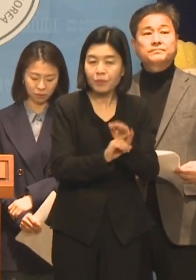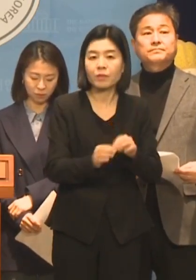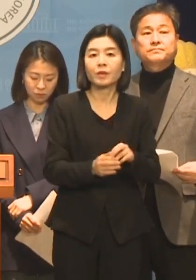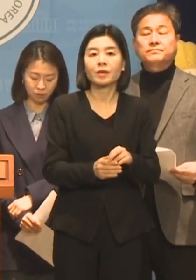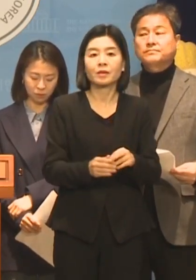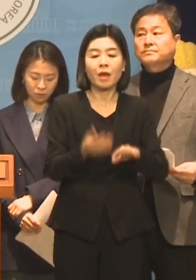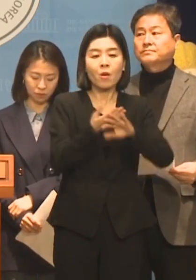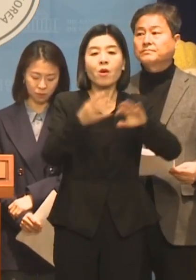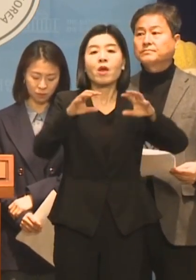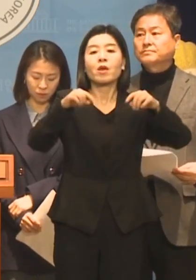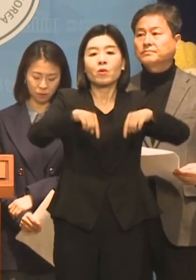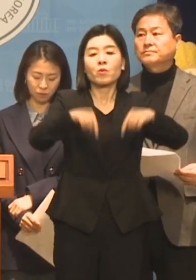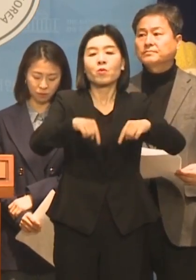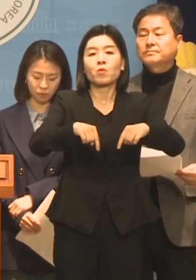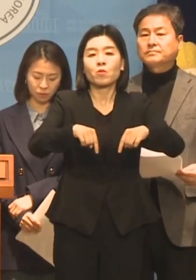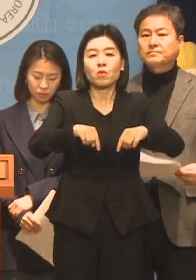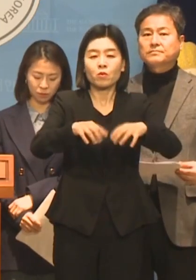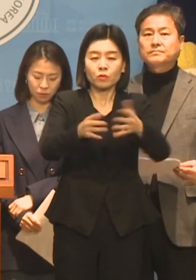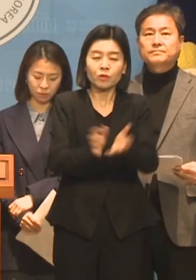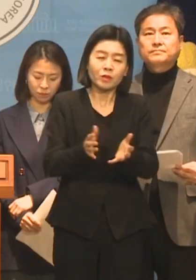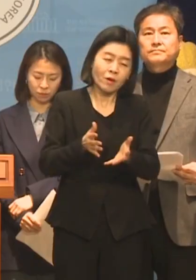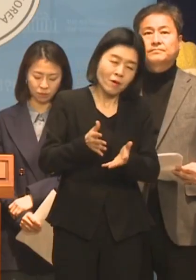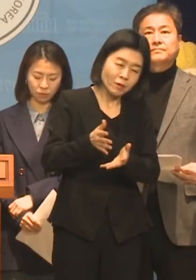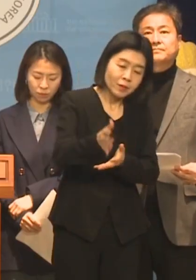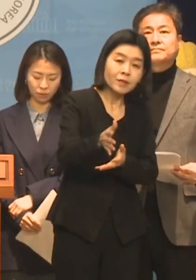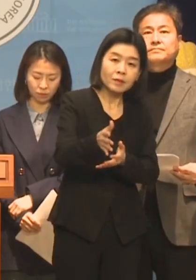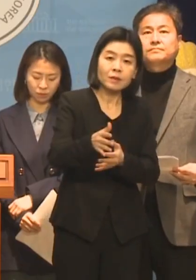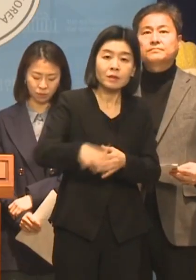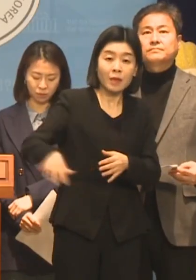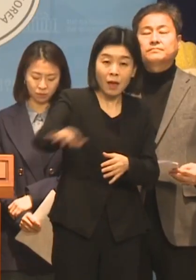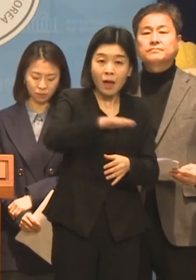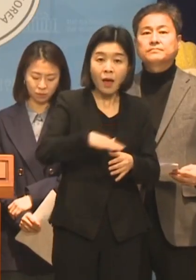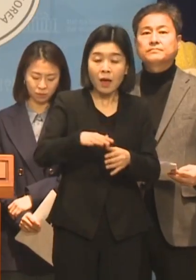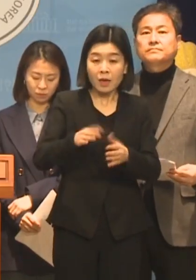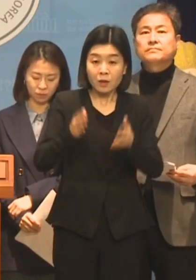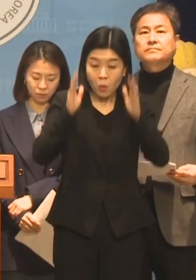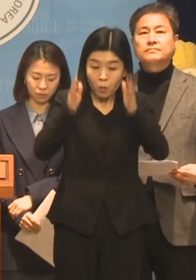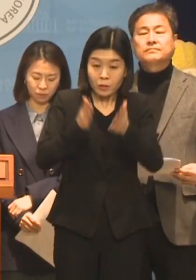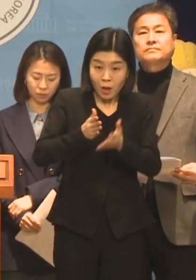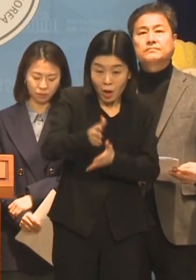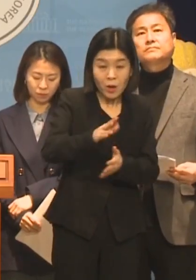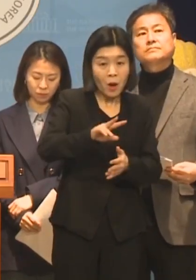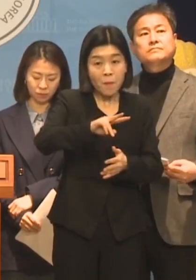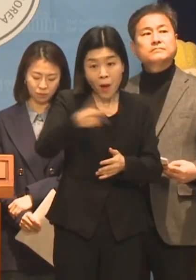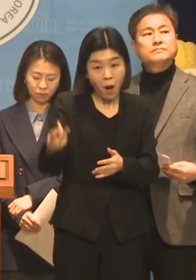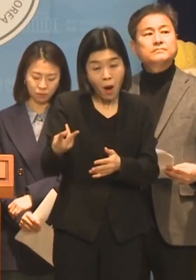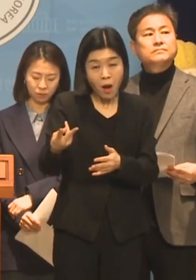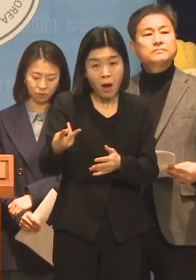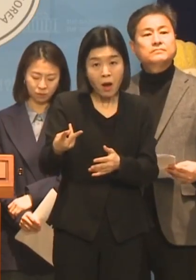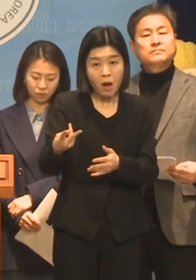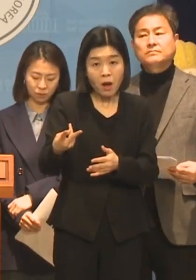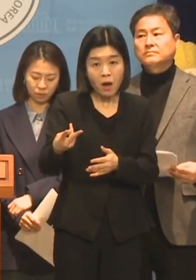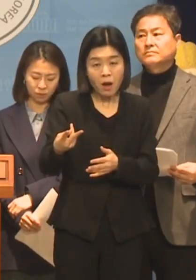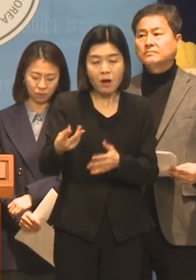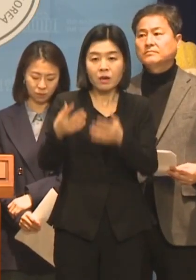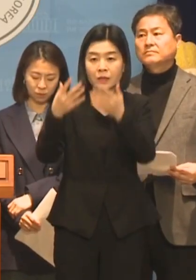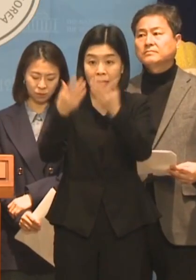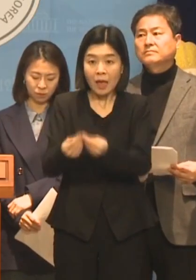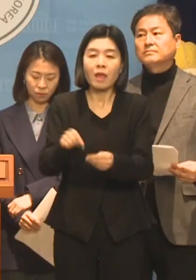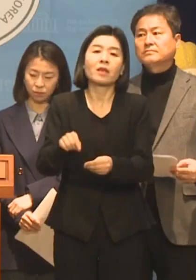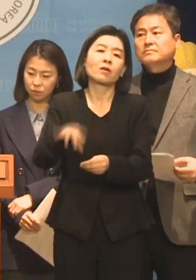채용 과정에서 응시 자격인 전공 분야를 변경한 사례는 이번에도 심 총장 자녀 건이